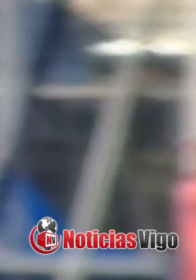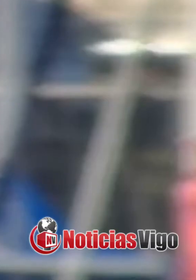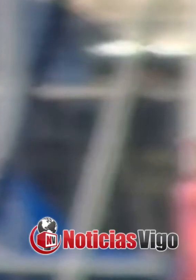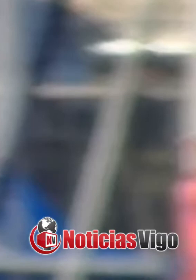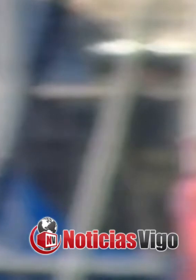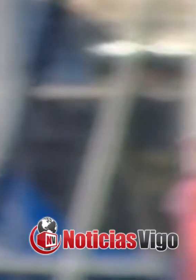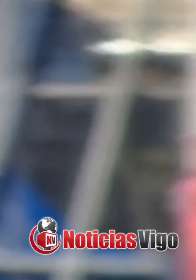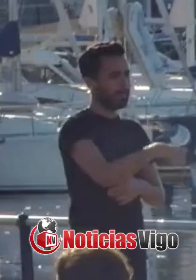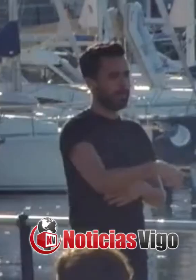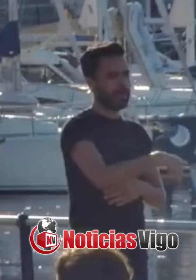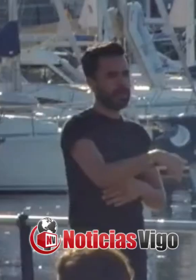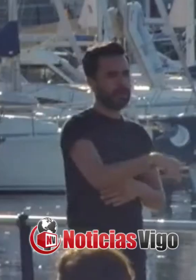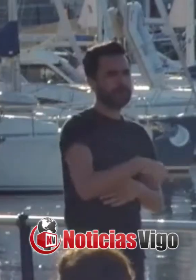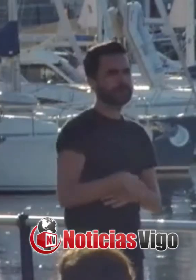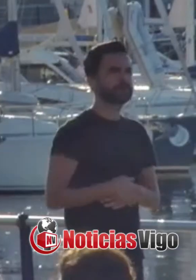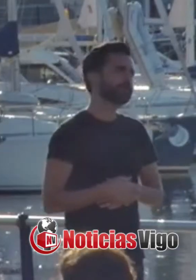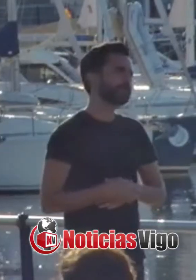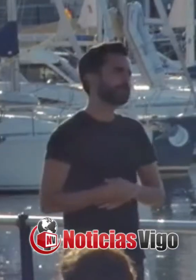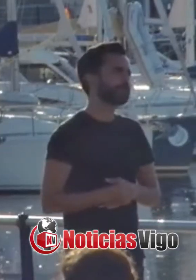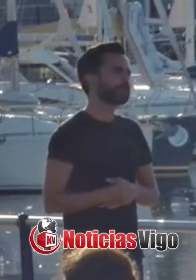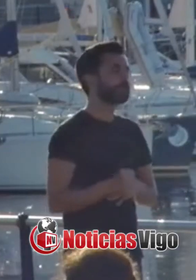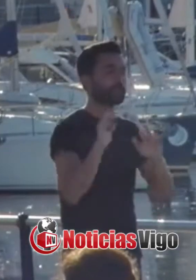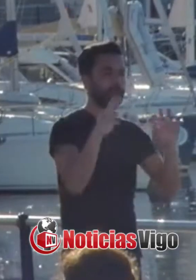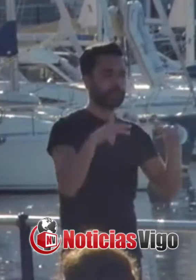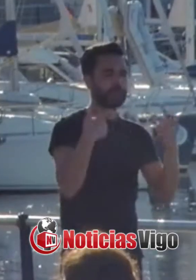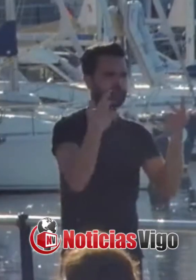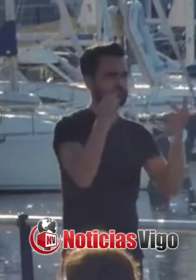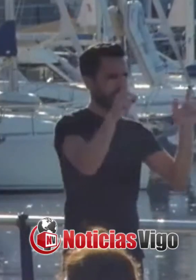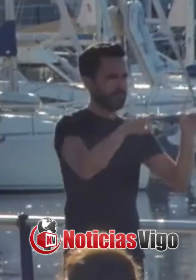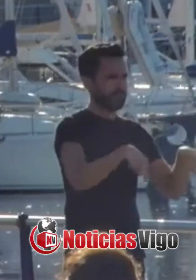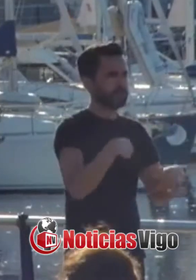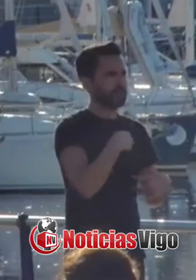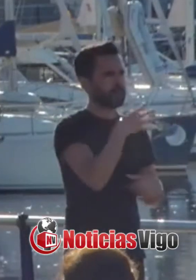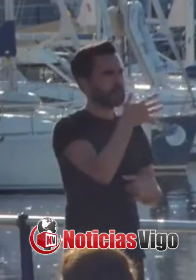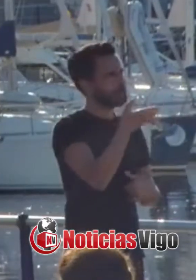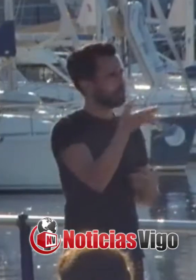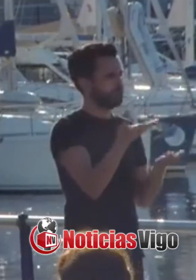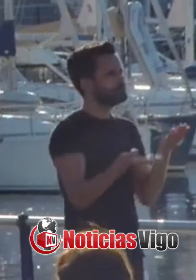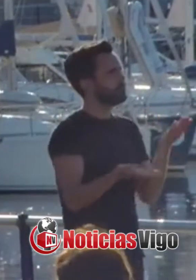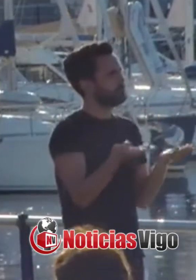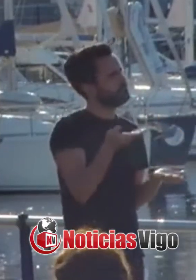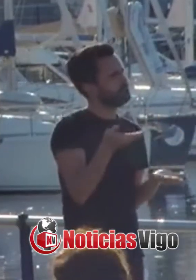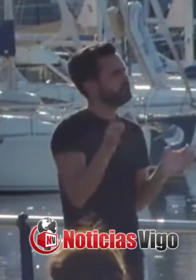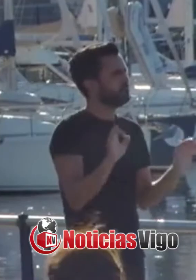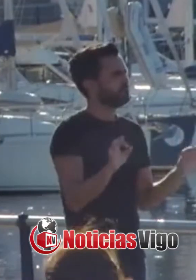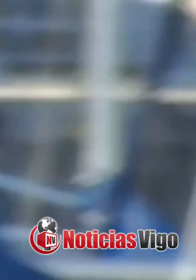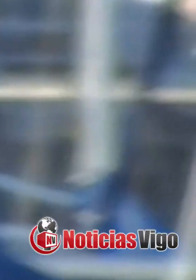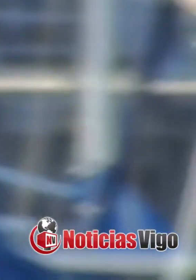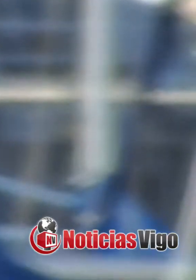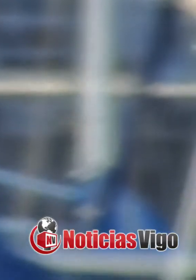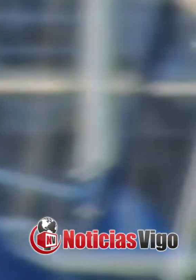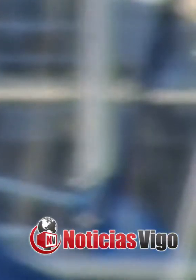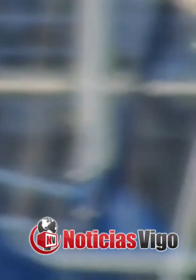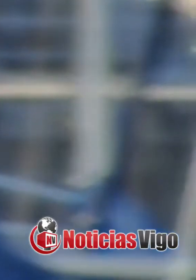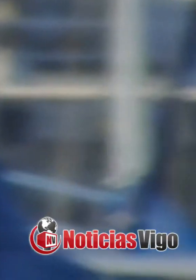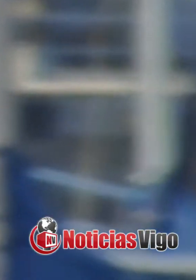E hoxe permitídeme tamén, porque de xustiza, que fagamos un recoñecemento a todas